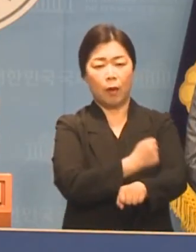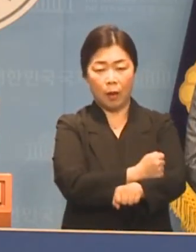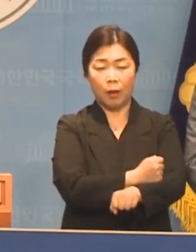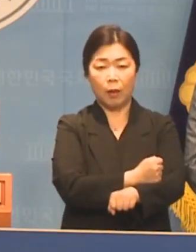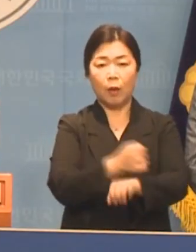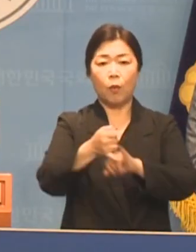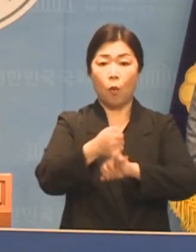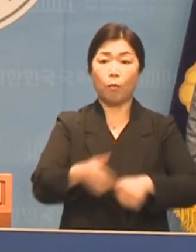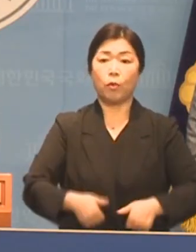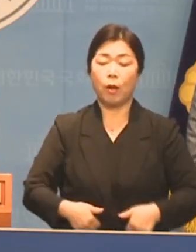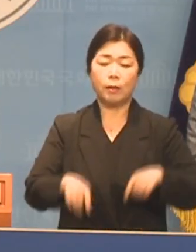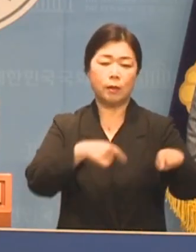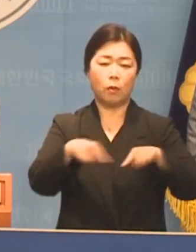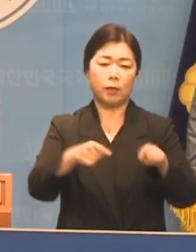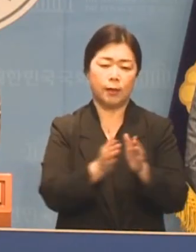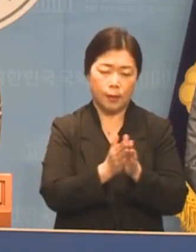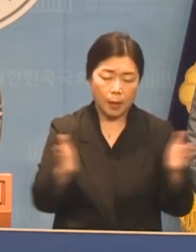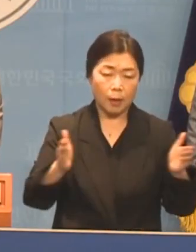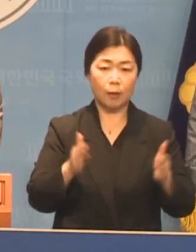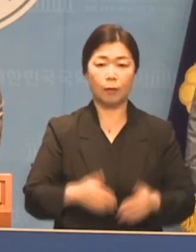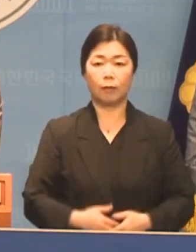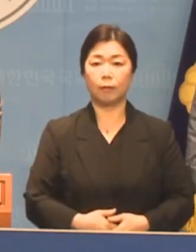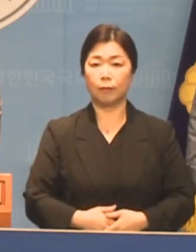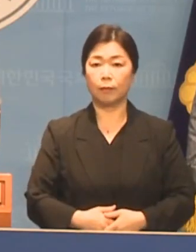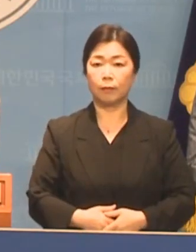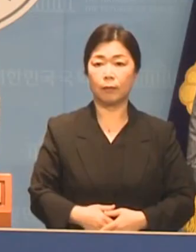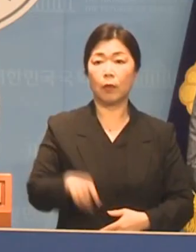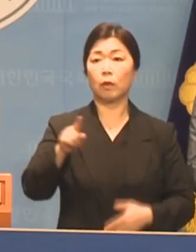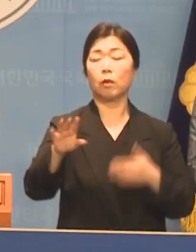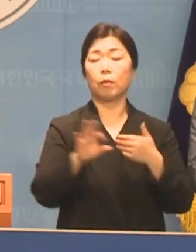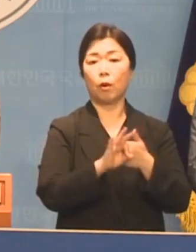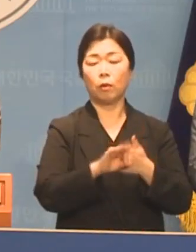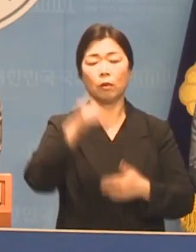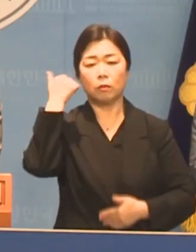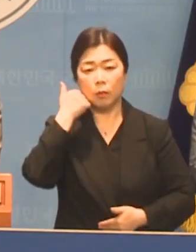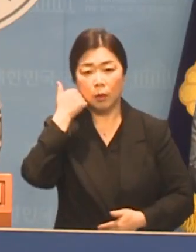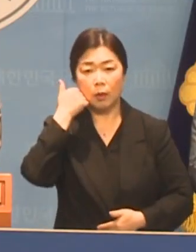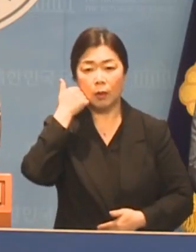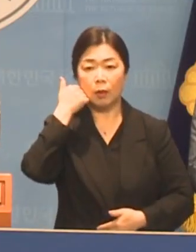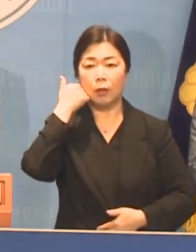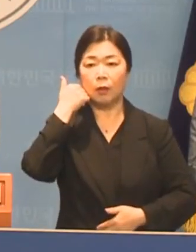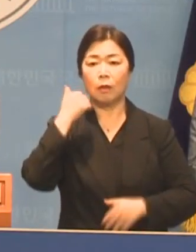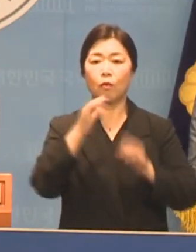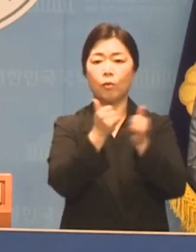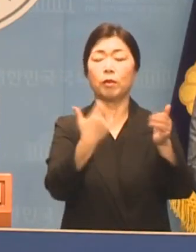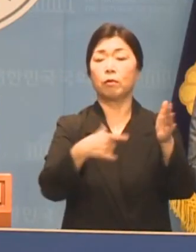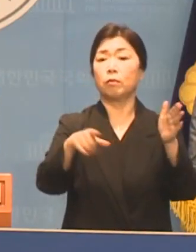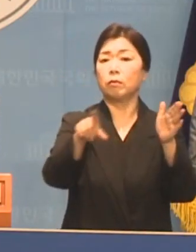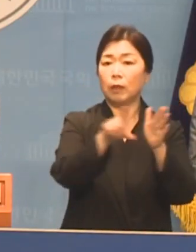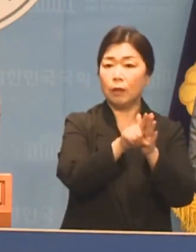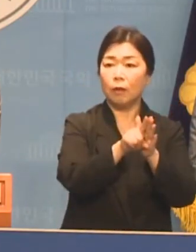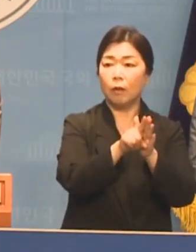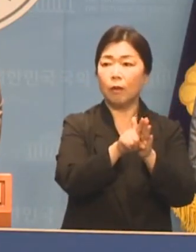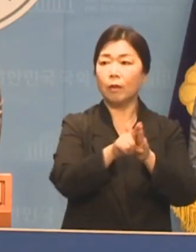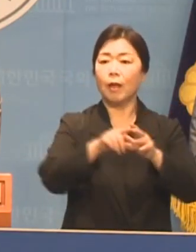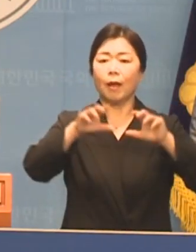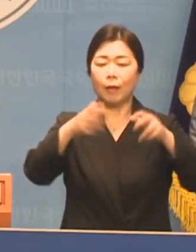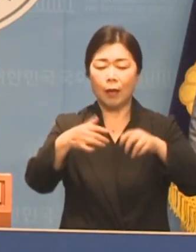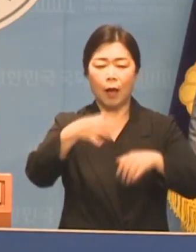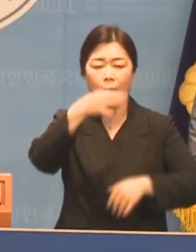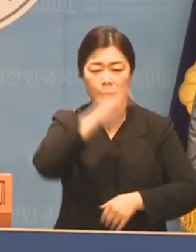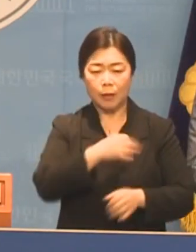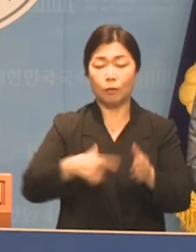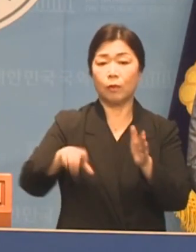정치를 해야 될 시기가 왔습니다. 그러면 누가 국민을 위해서 나라의